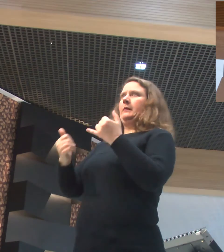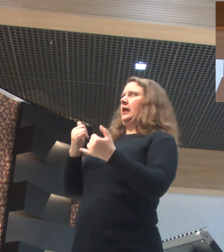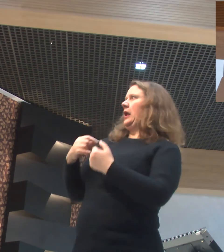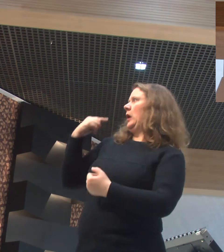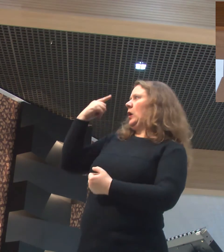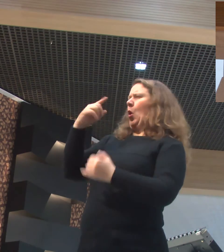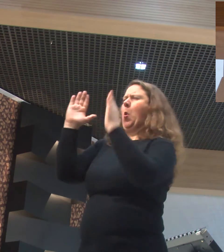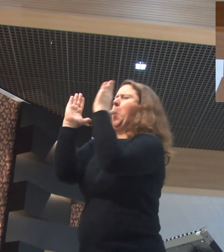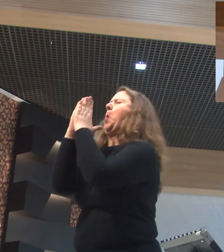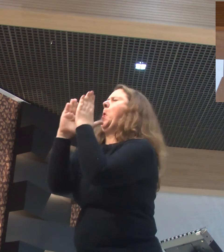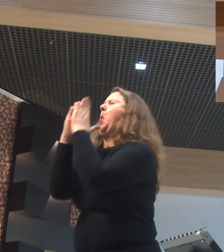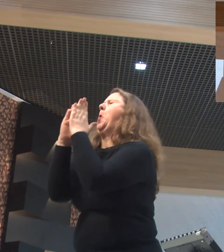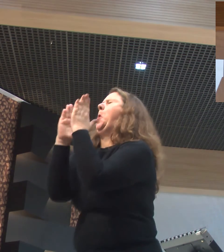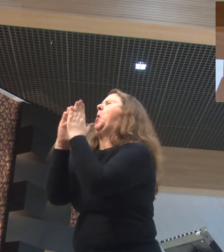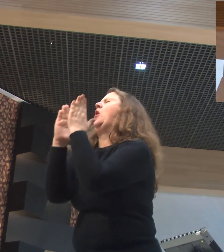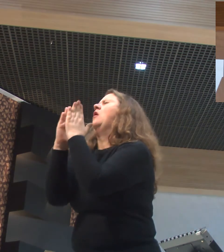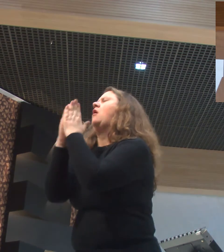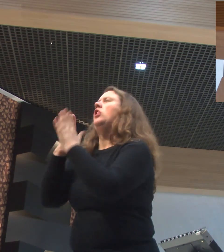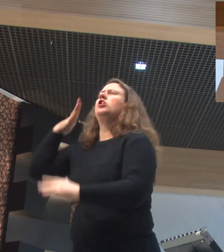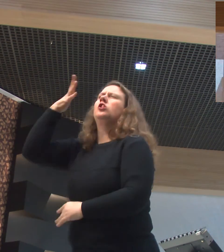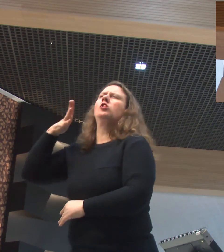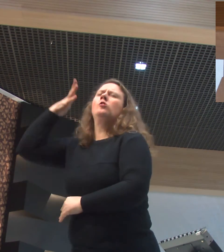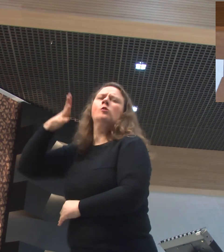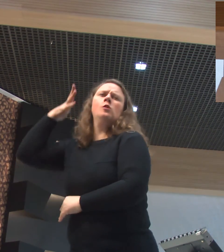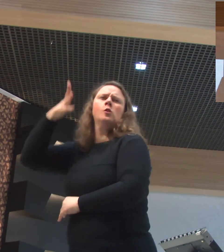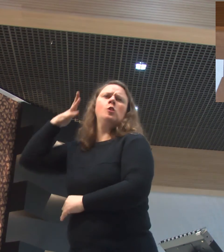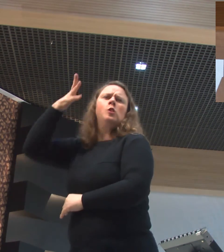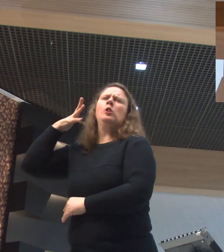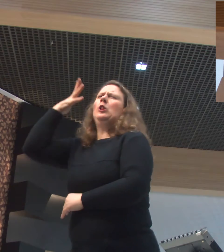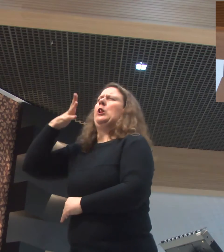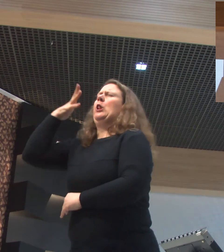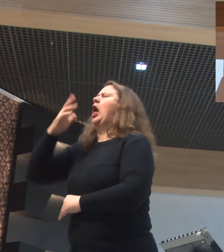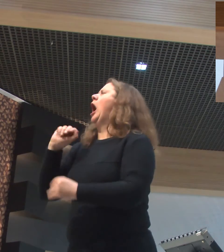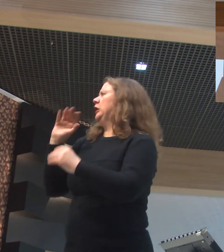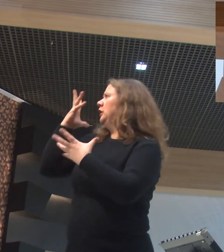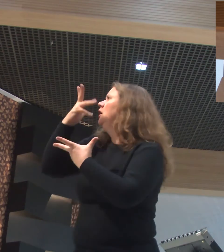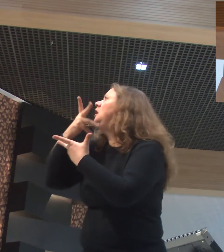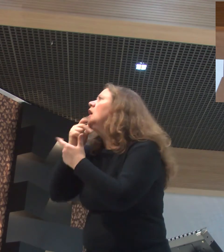jeito que vocês oram, que vocês fazem, o discurso de vocês.